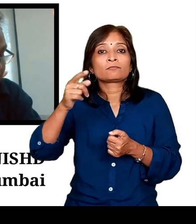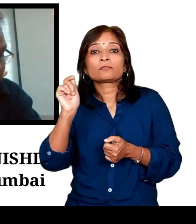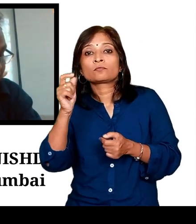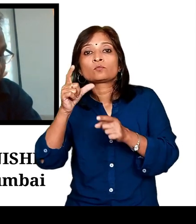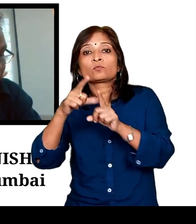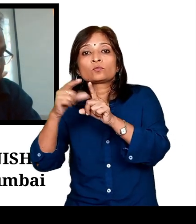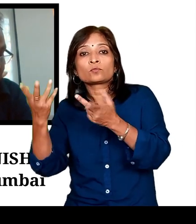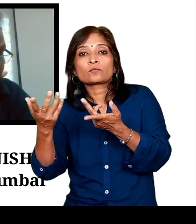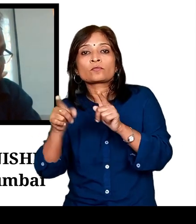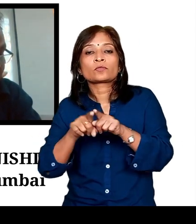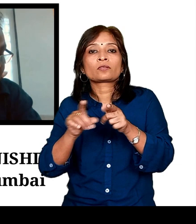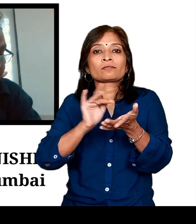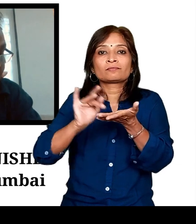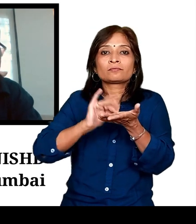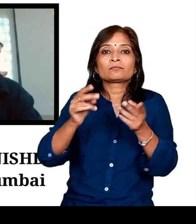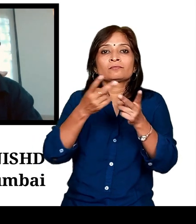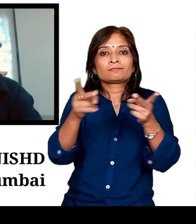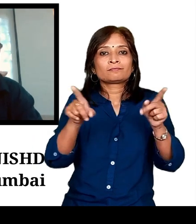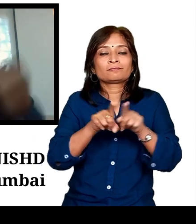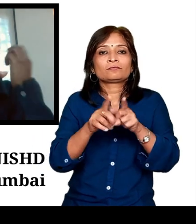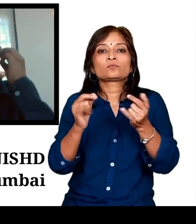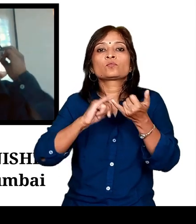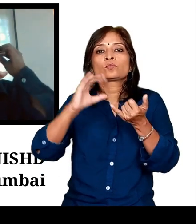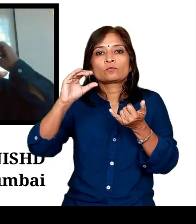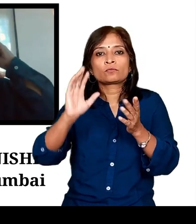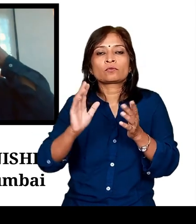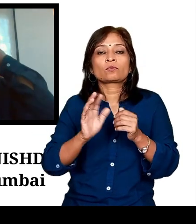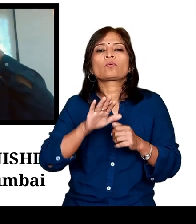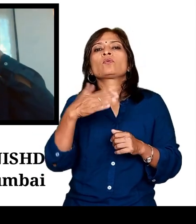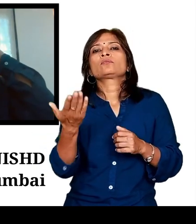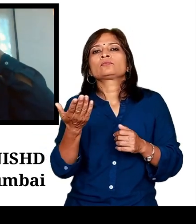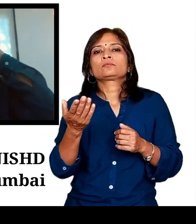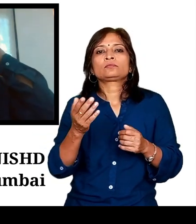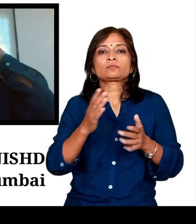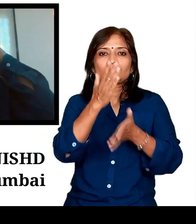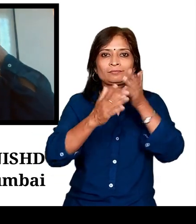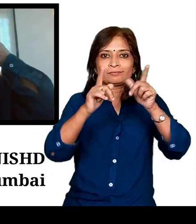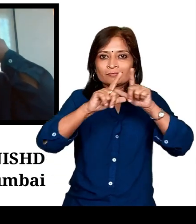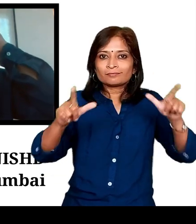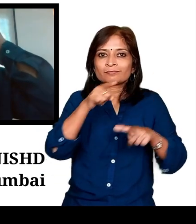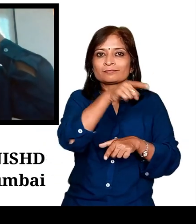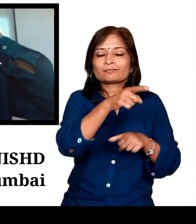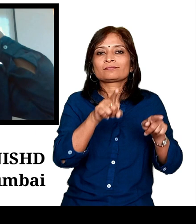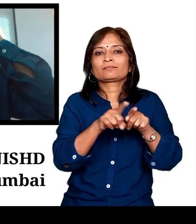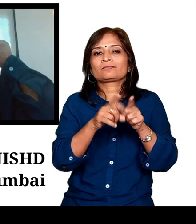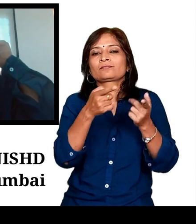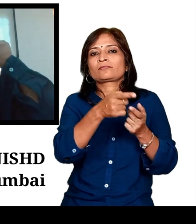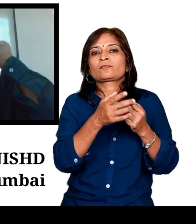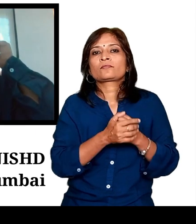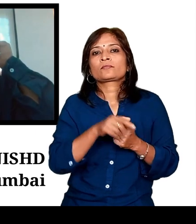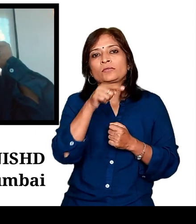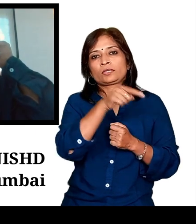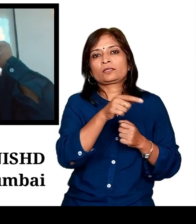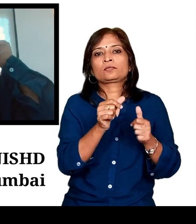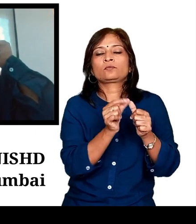है. देन टैबलेट कंप्यूटर विद सॉफ्टवेयर फॉर साइन लैंग्वेज, दैट इज ऑगमेंटेटिव